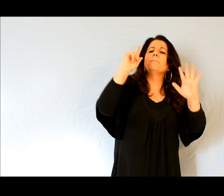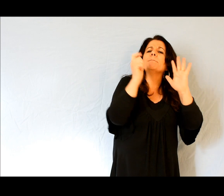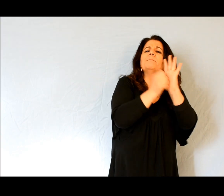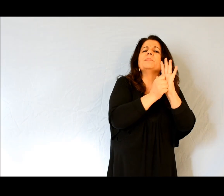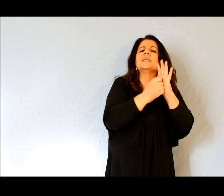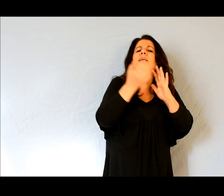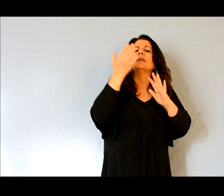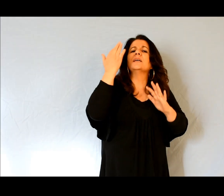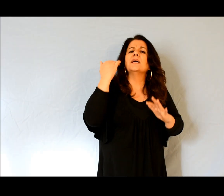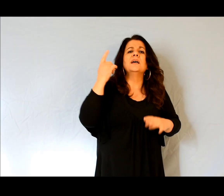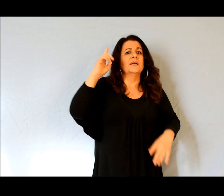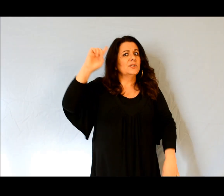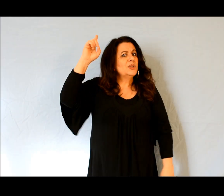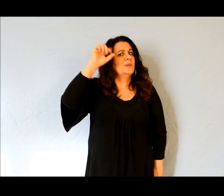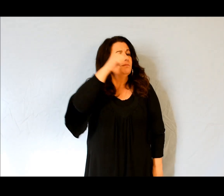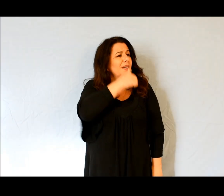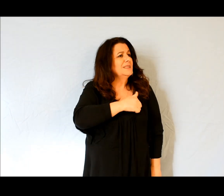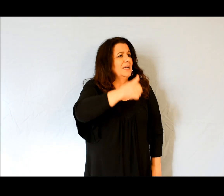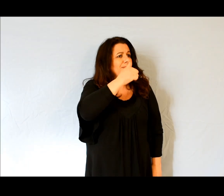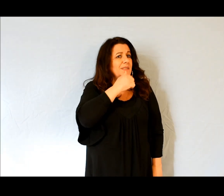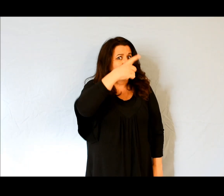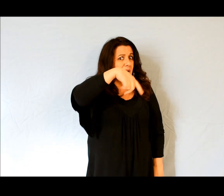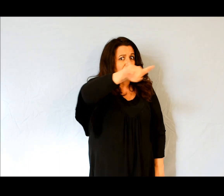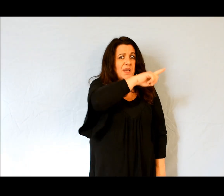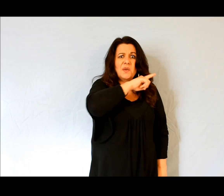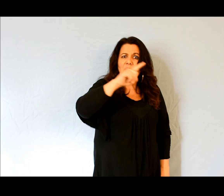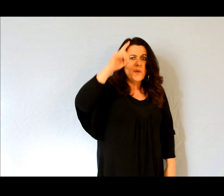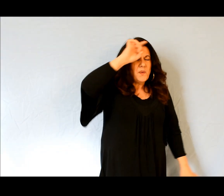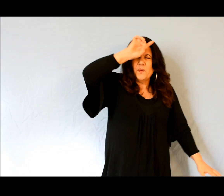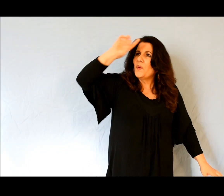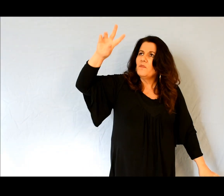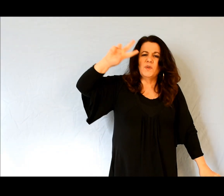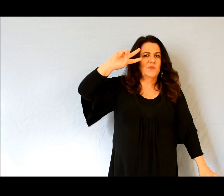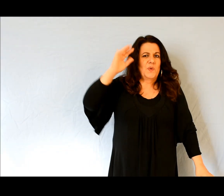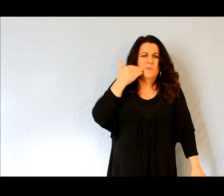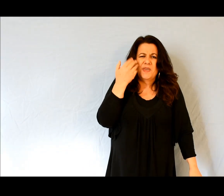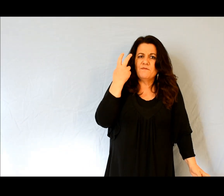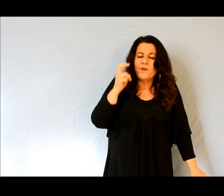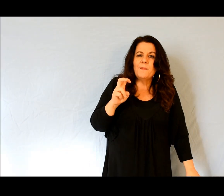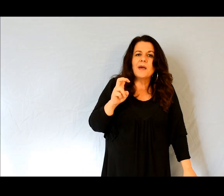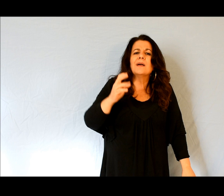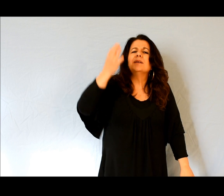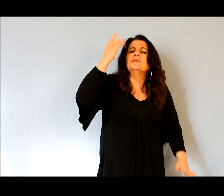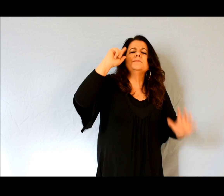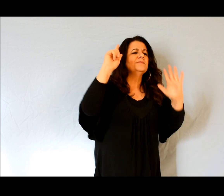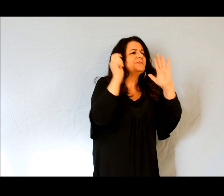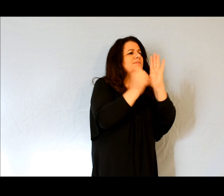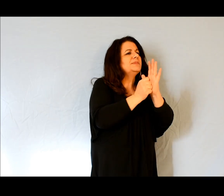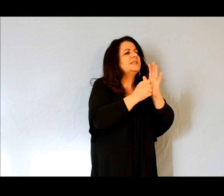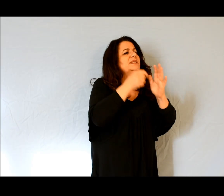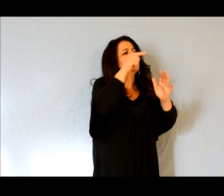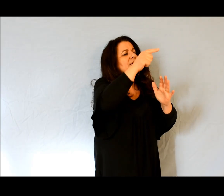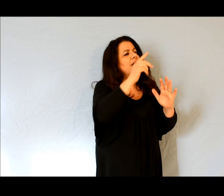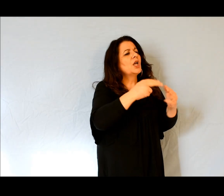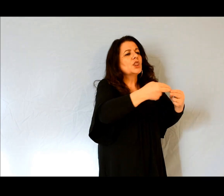patience de Dieu quand Noé construisit l'arche dans laquelle un petit